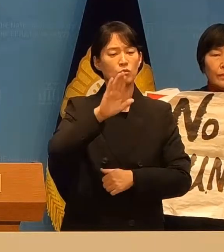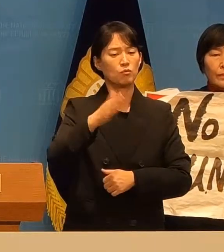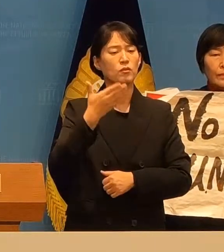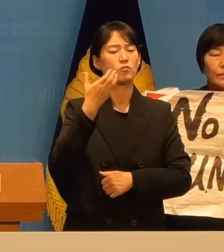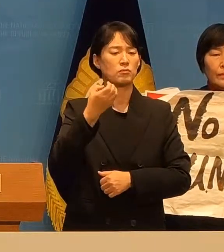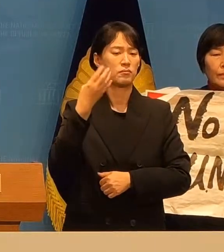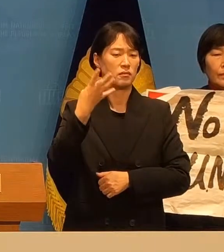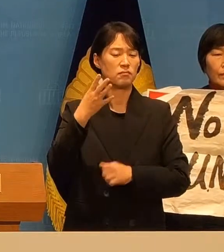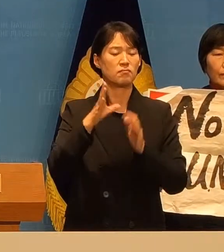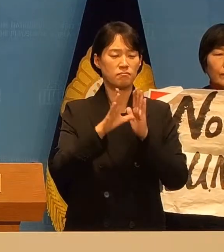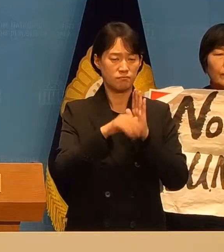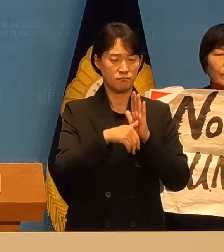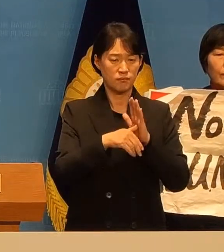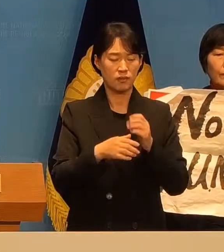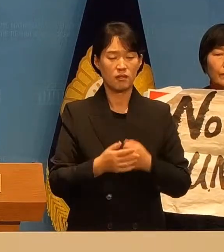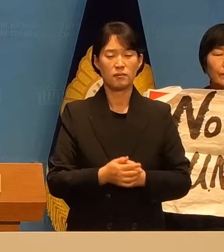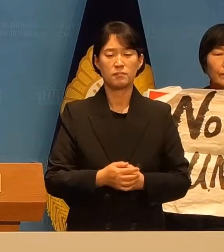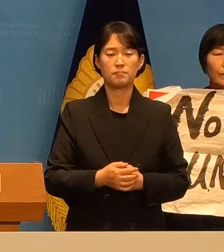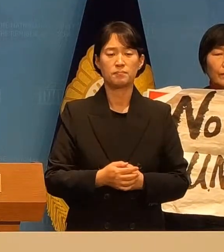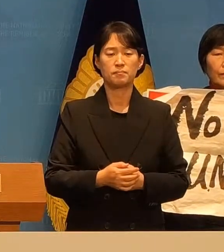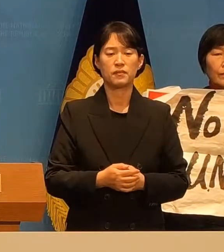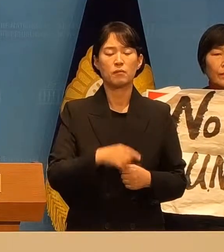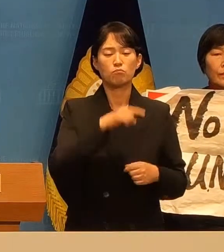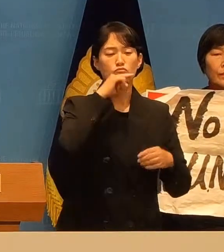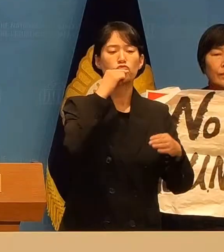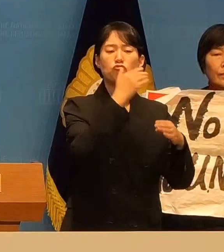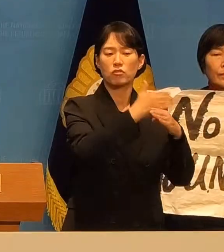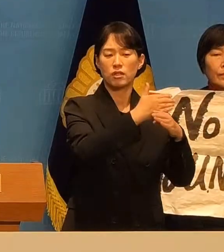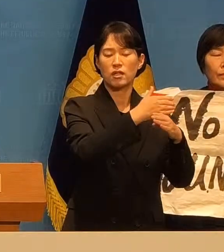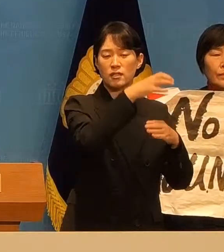94년에 바로 북한 측이